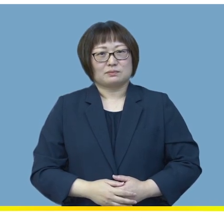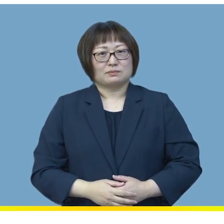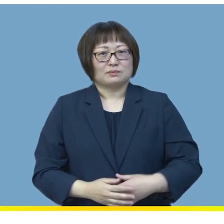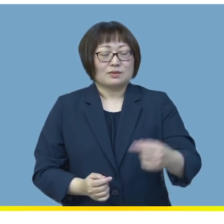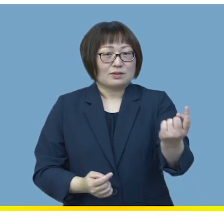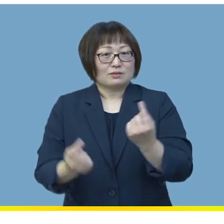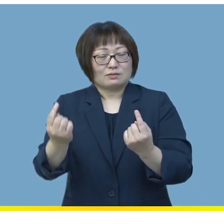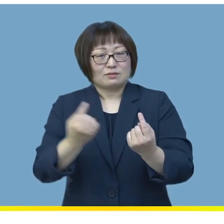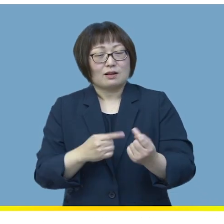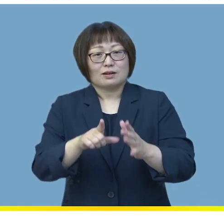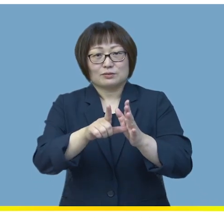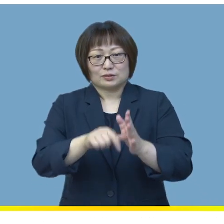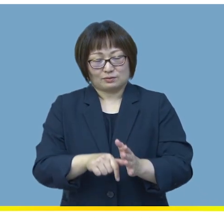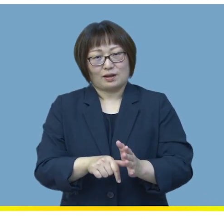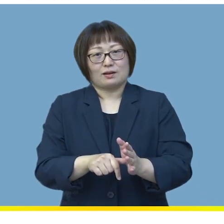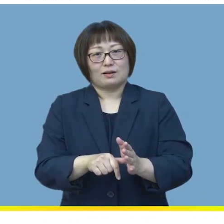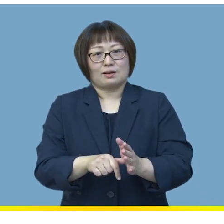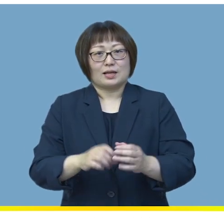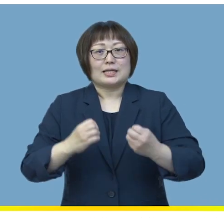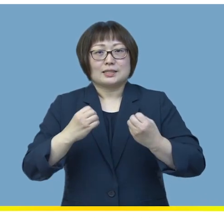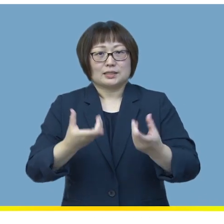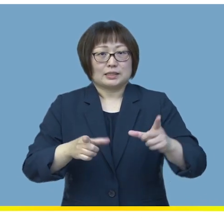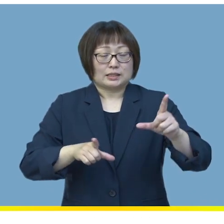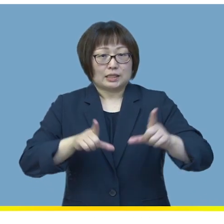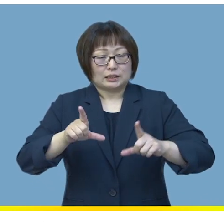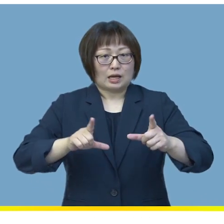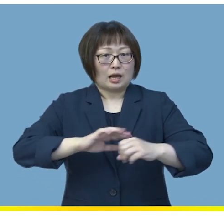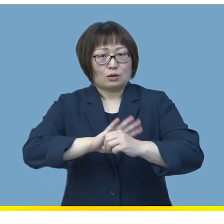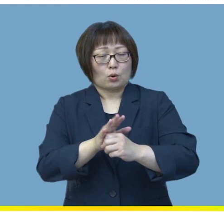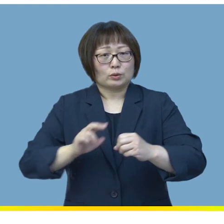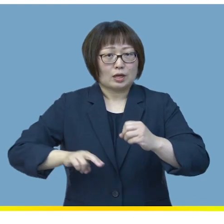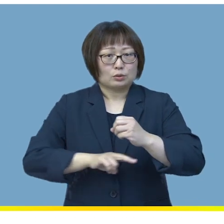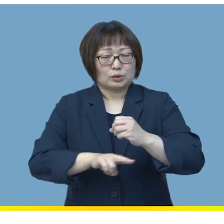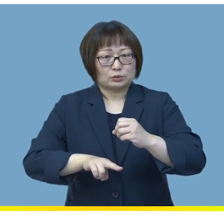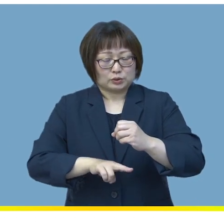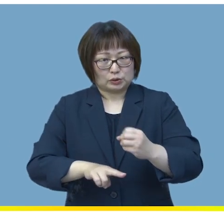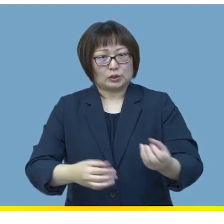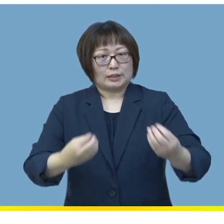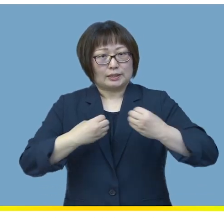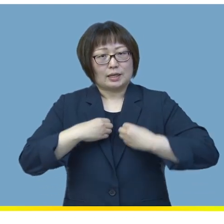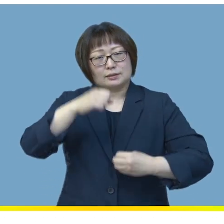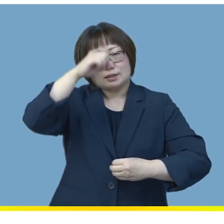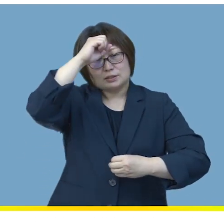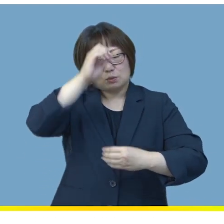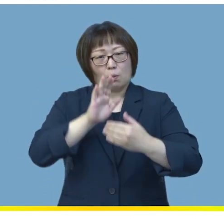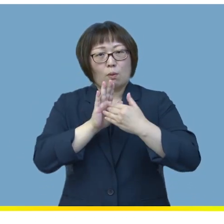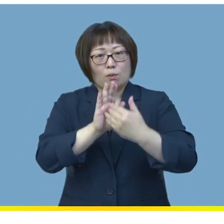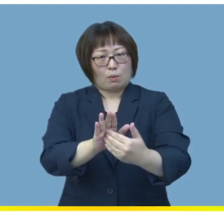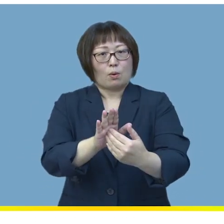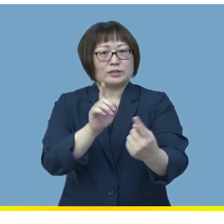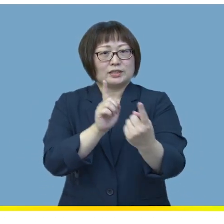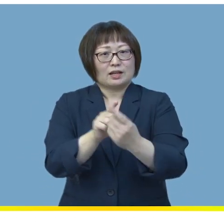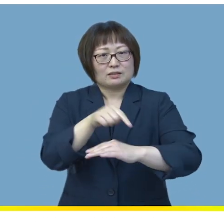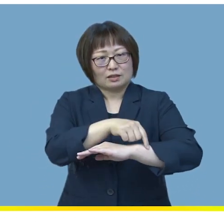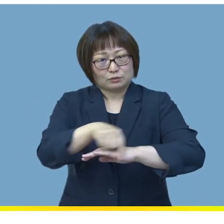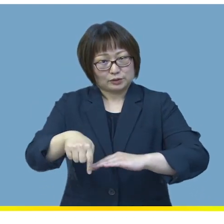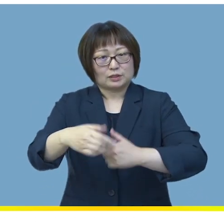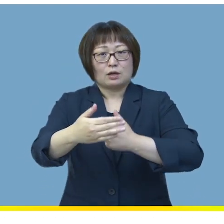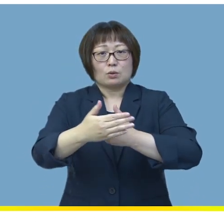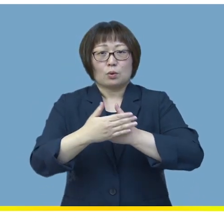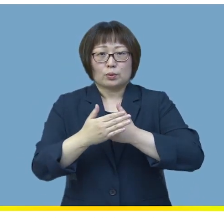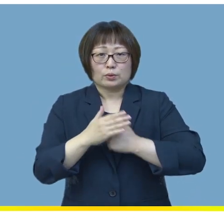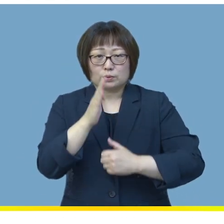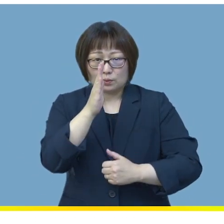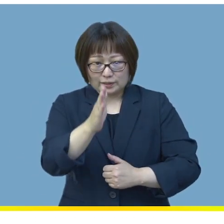来館の際は新型コロナウイルス感染症防止対策にご協力をお